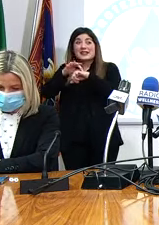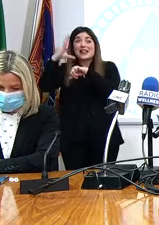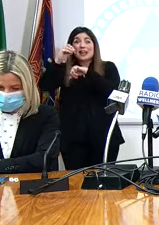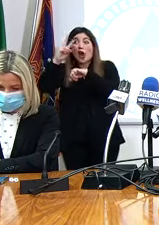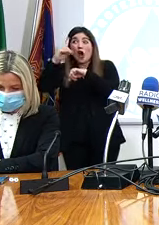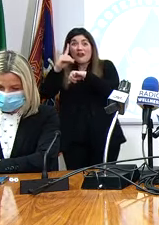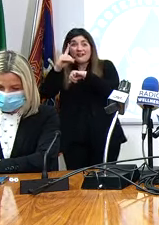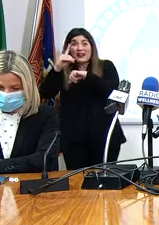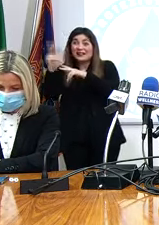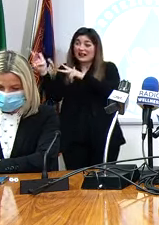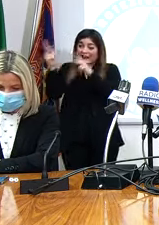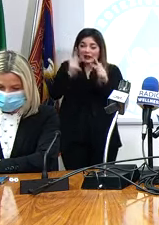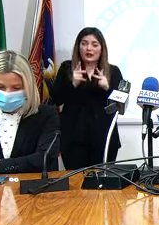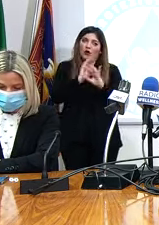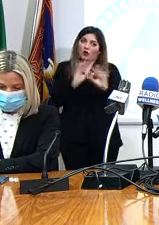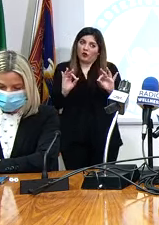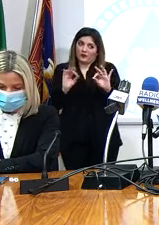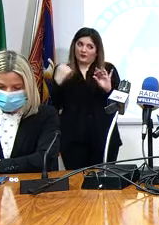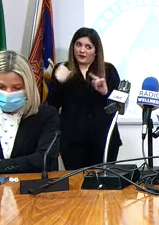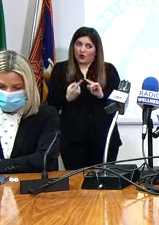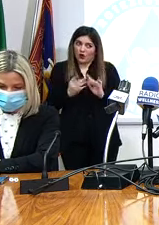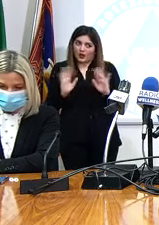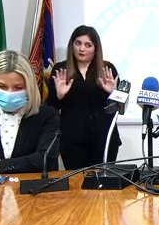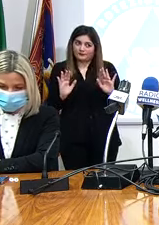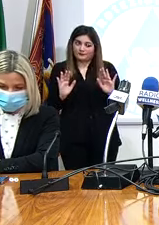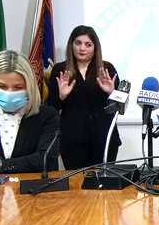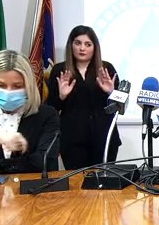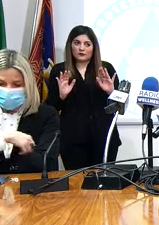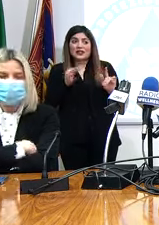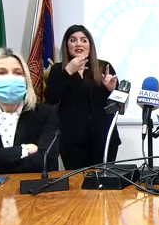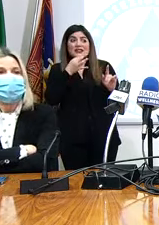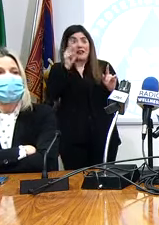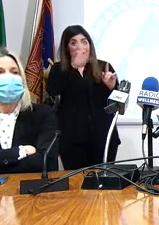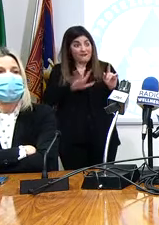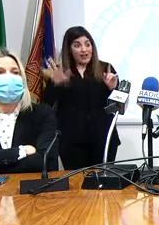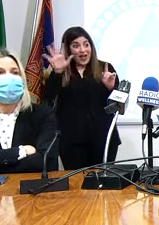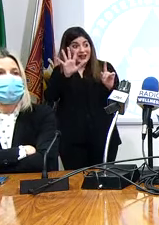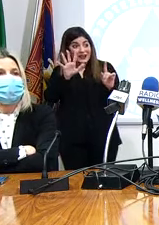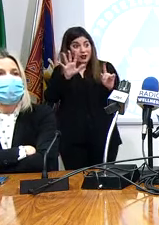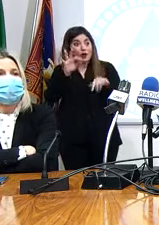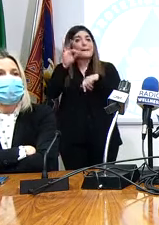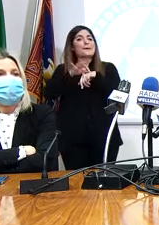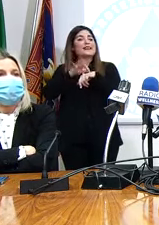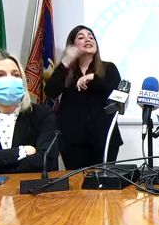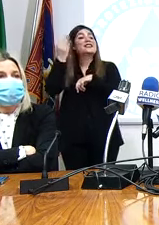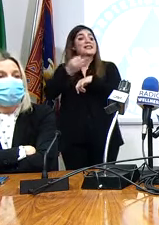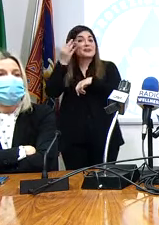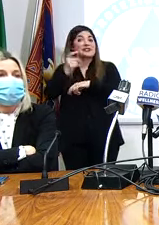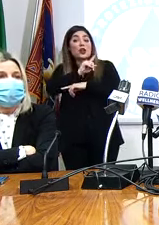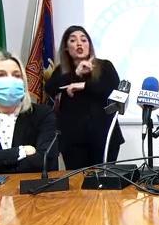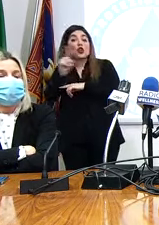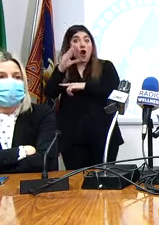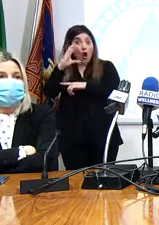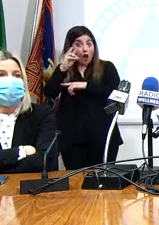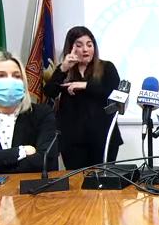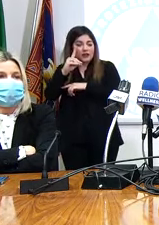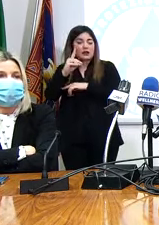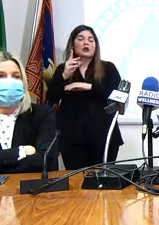Veneto ha ospitato, diciamo così, sì, ha accolto, sì, abbiamo continuato non Covid. Beh, ci sarà qualche caso anche di